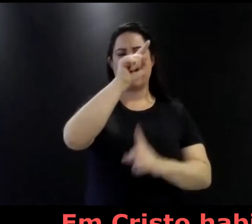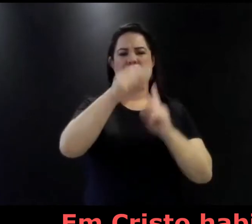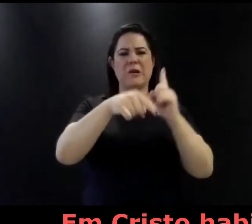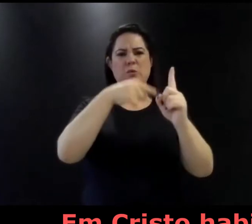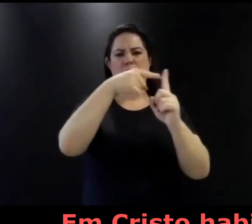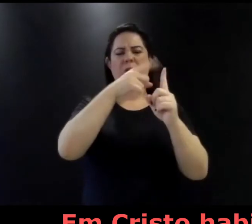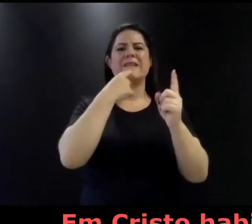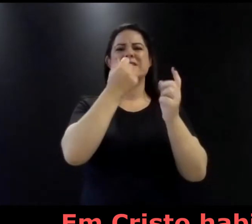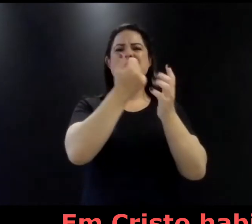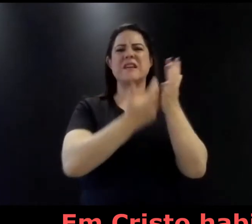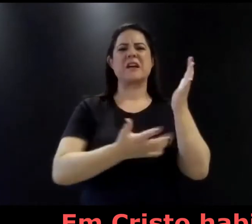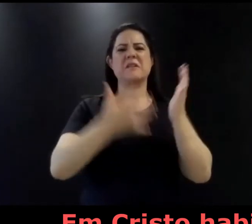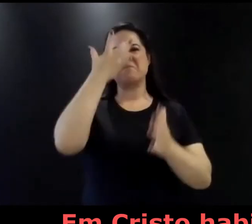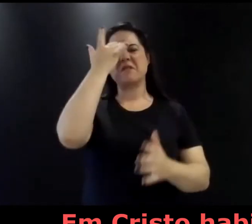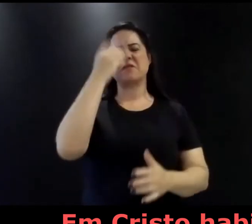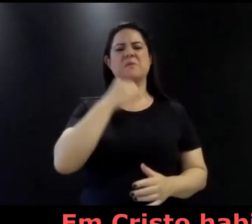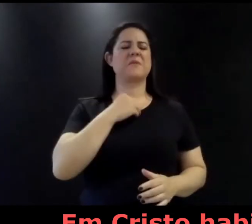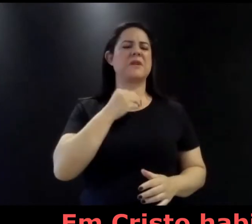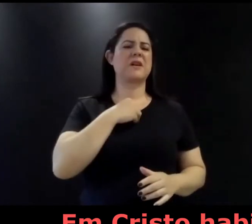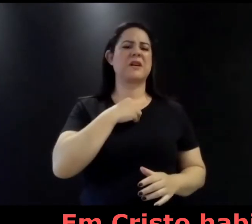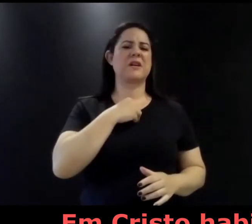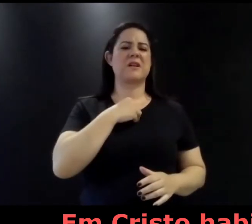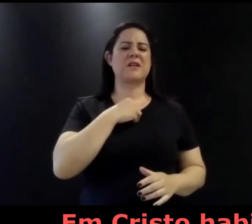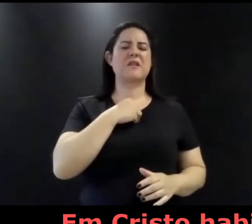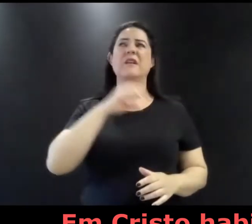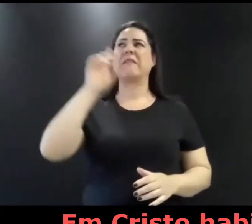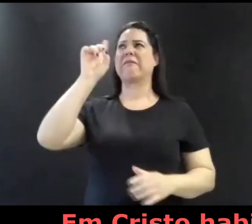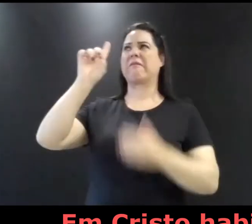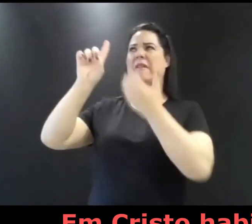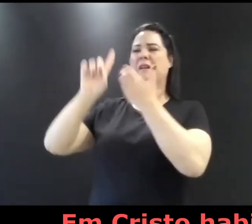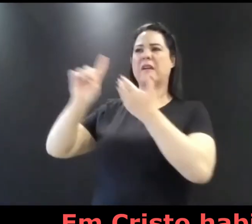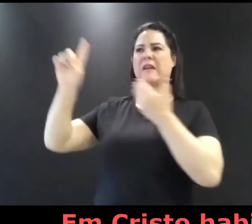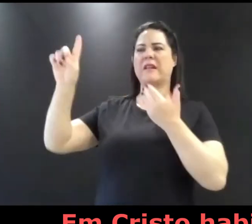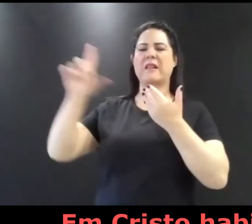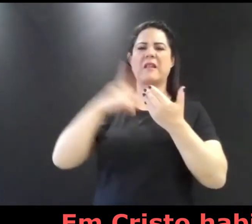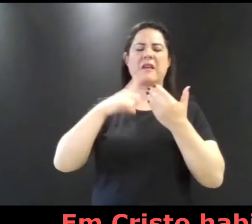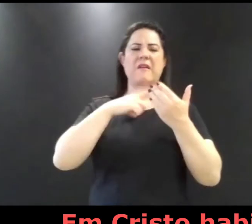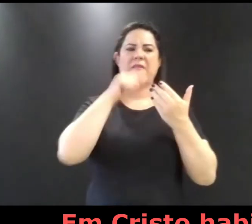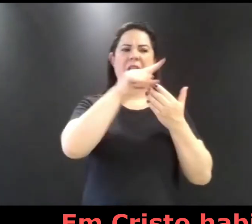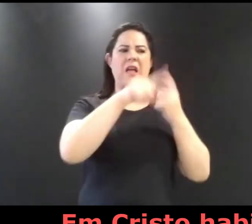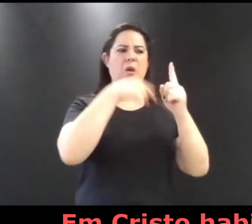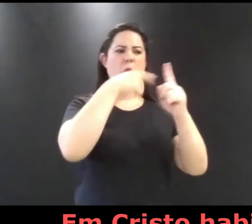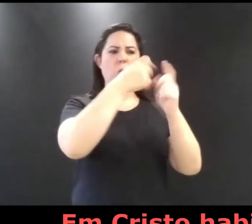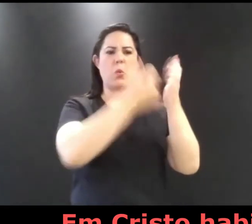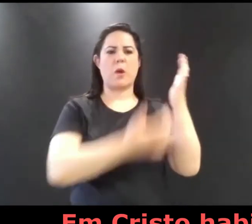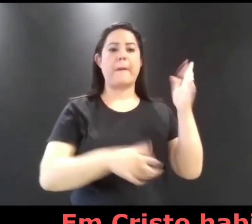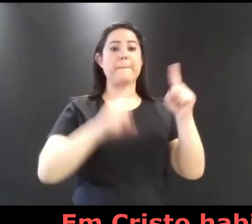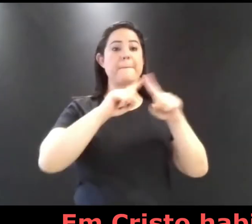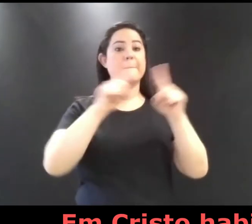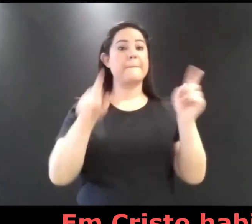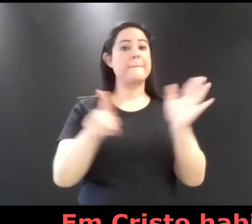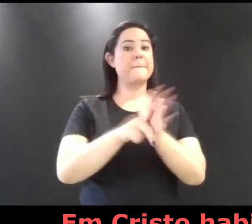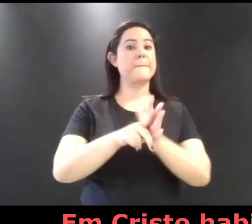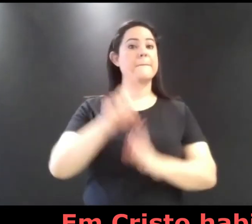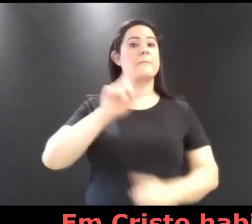de um homem pecador separado de Deus que foi derramado. Foi o próprio